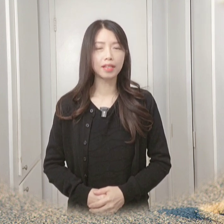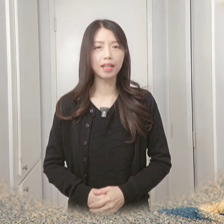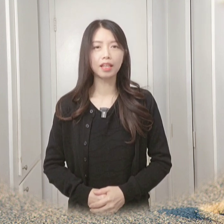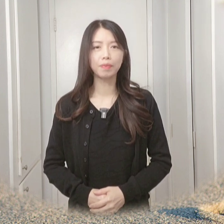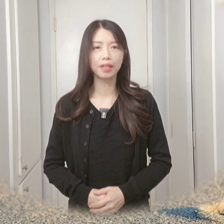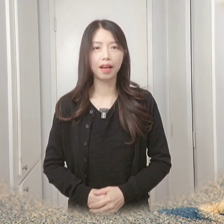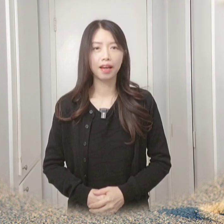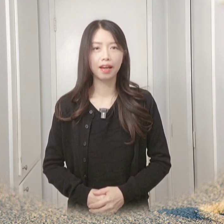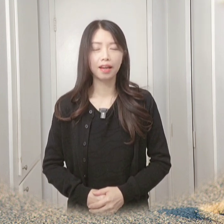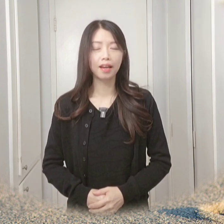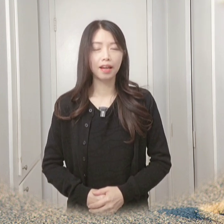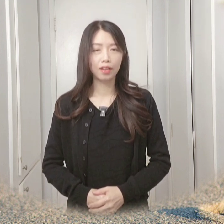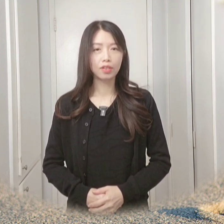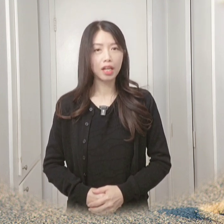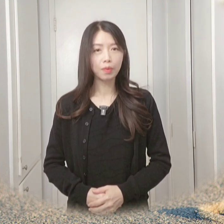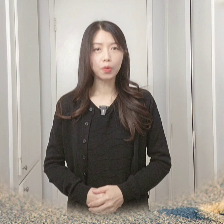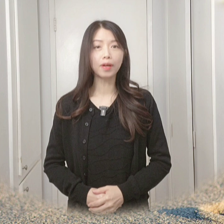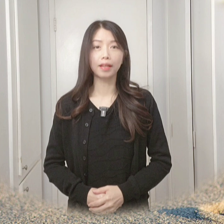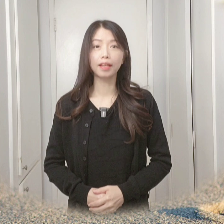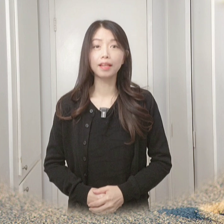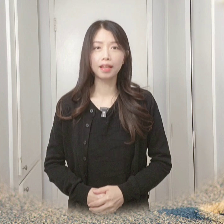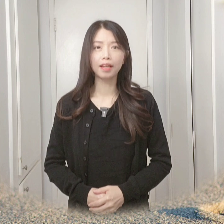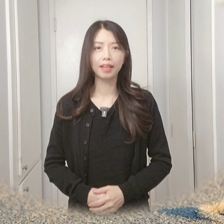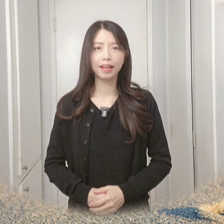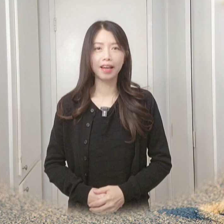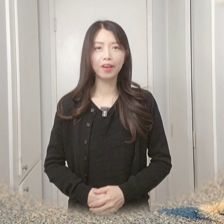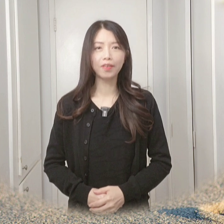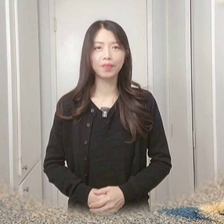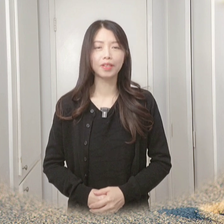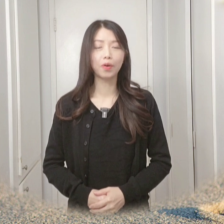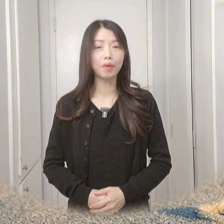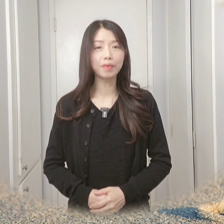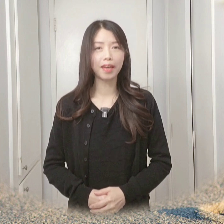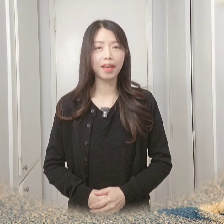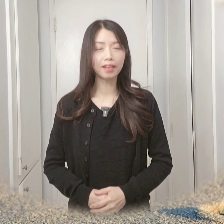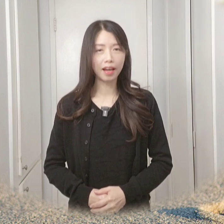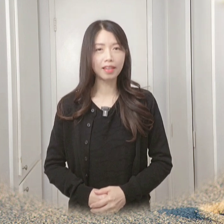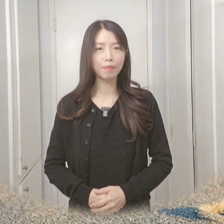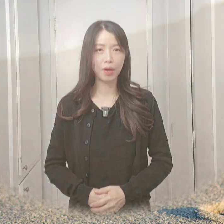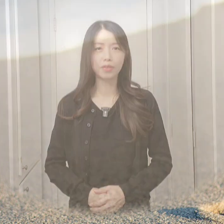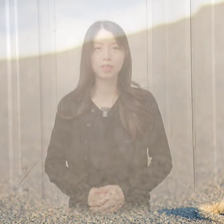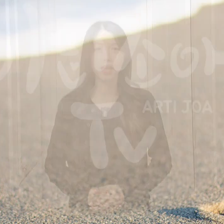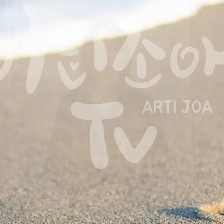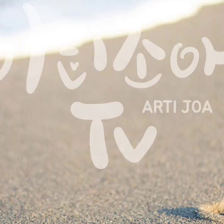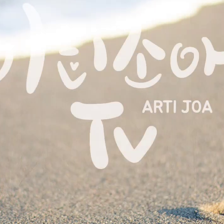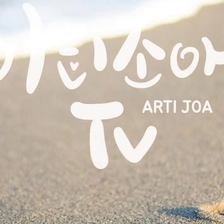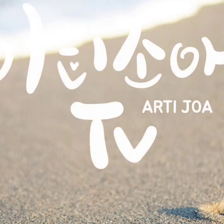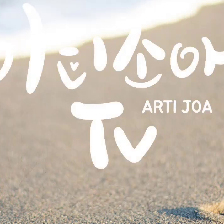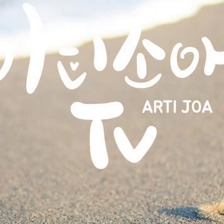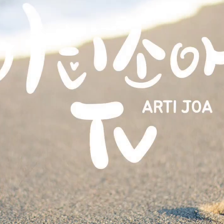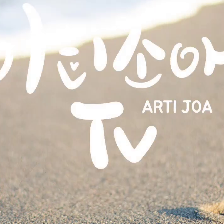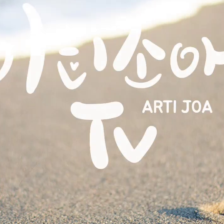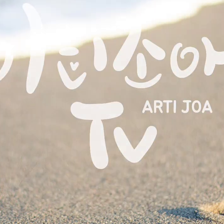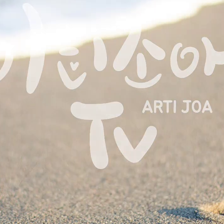하는 찬양입니다. 아주 짧고 간단한 찬양이니까요. 저와 함께 끝까지